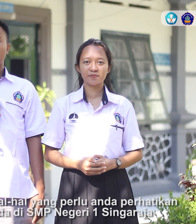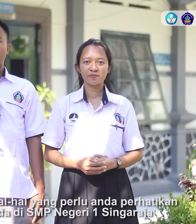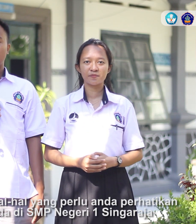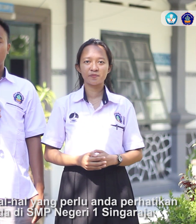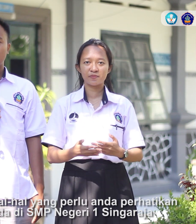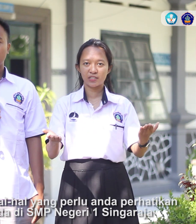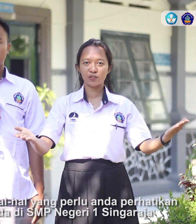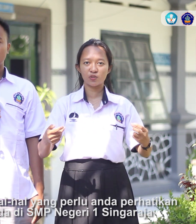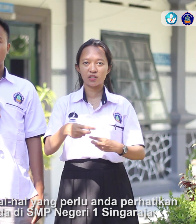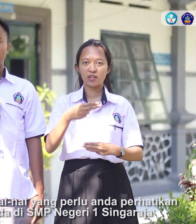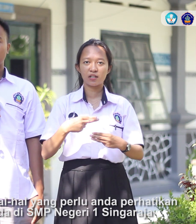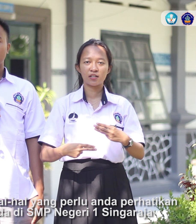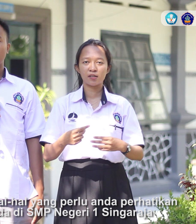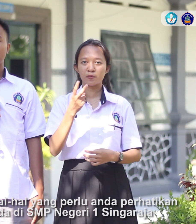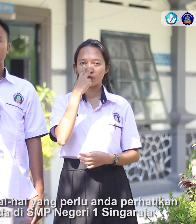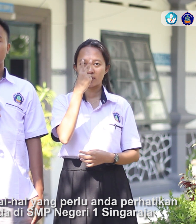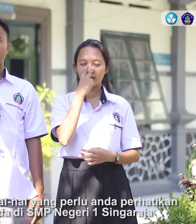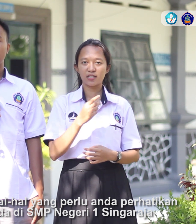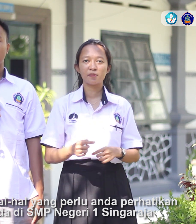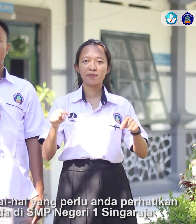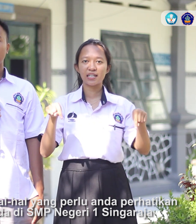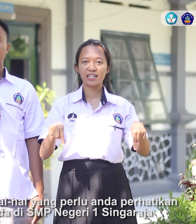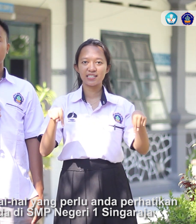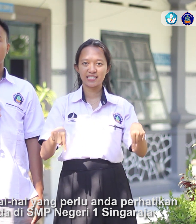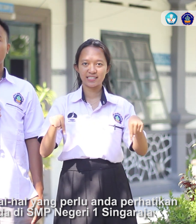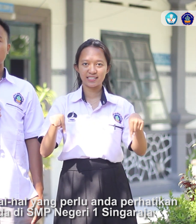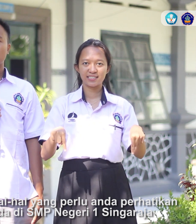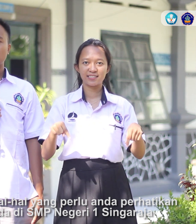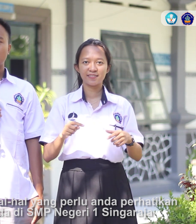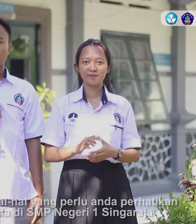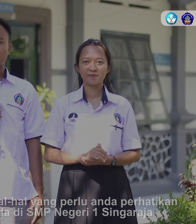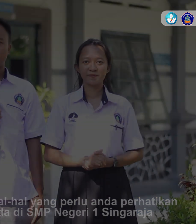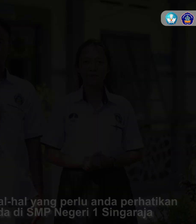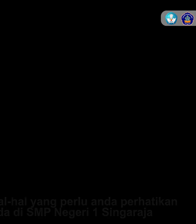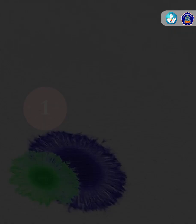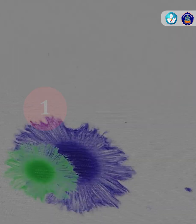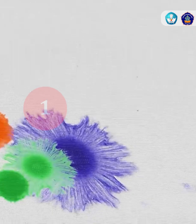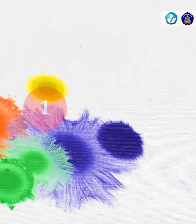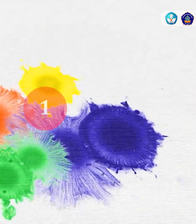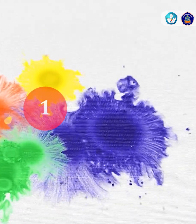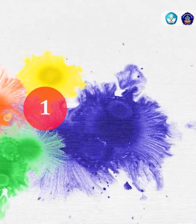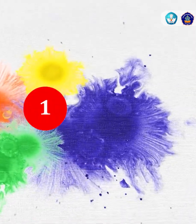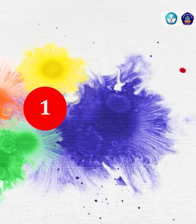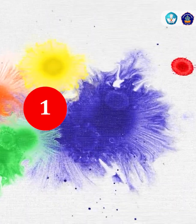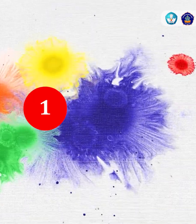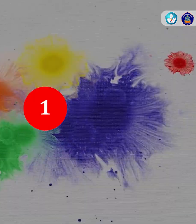Berikut adalah hal-hal yang perlu Anda perhatikan ketika berada di SMP Negeri 1 Singaraja.